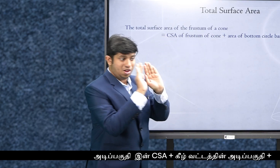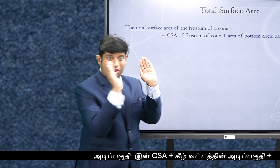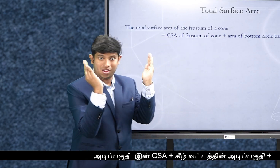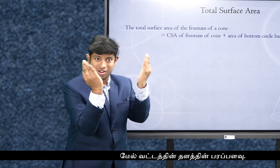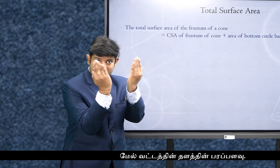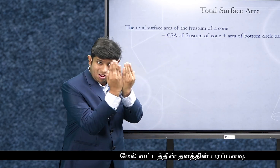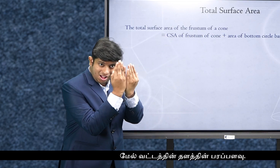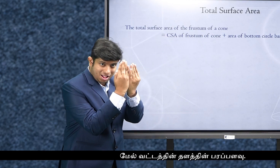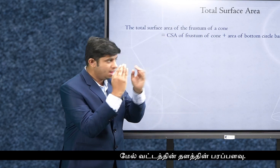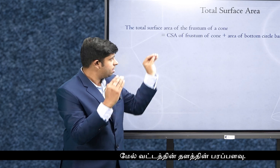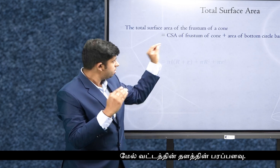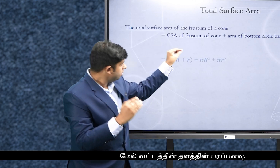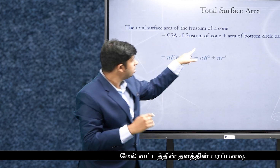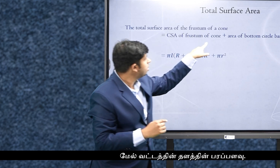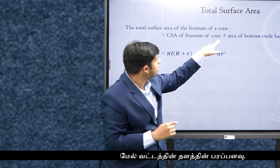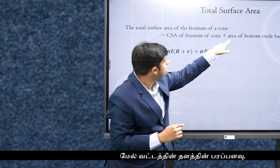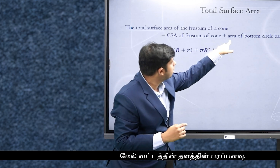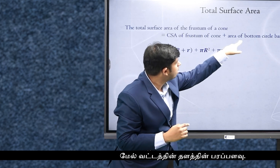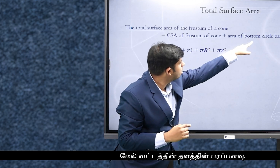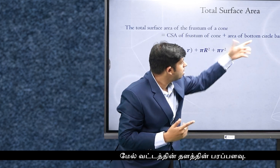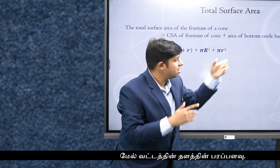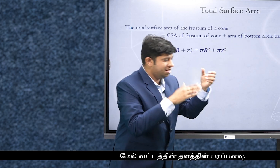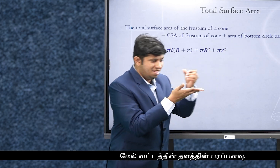கூட்டல் மேல்வட்டத்தின் தளத்தின் பரப்பளவு.